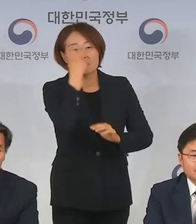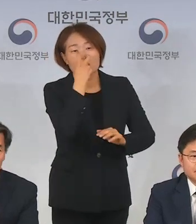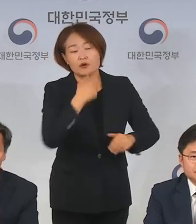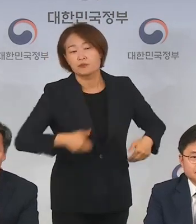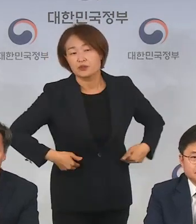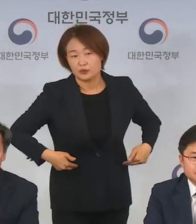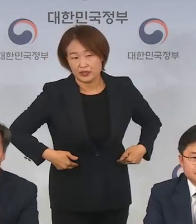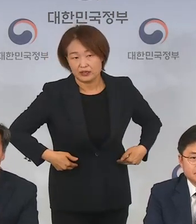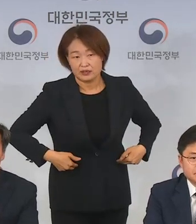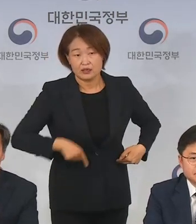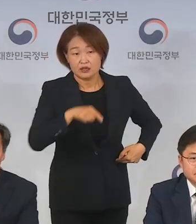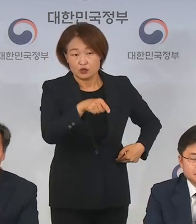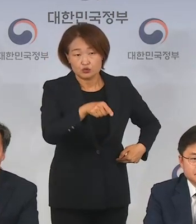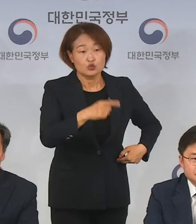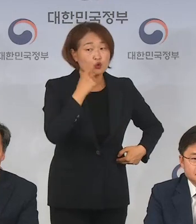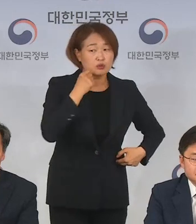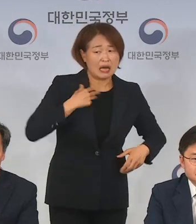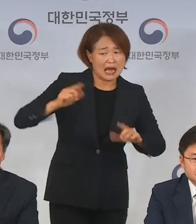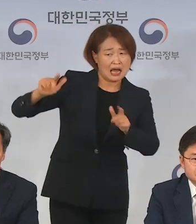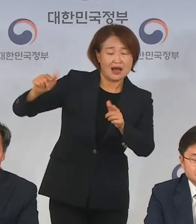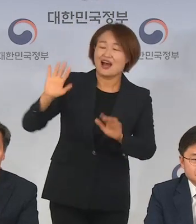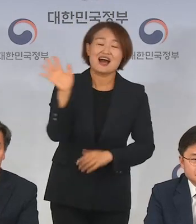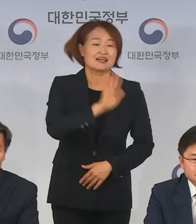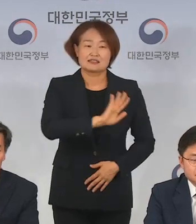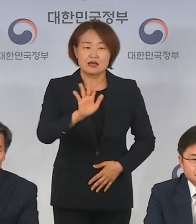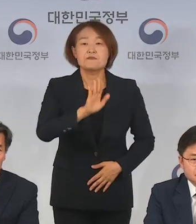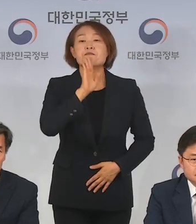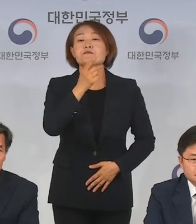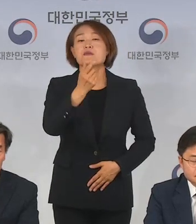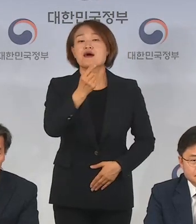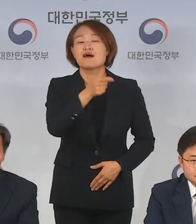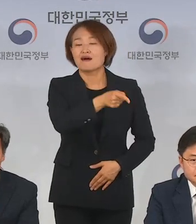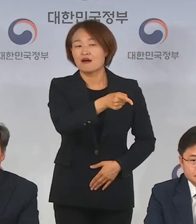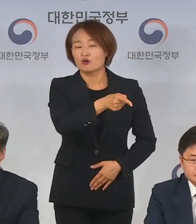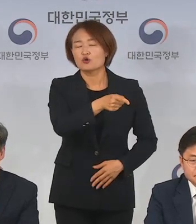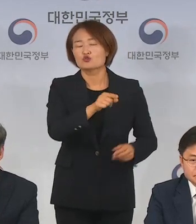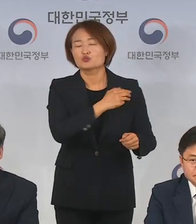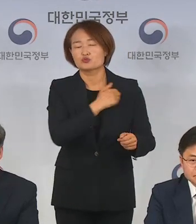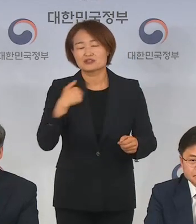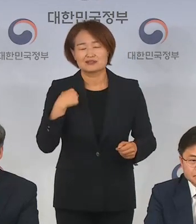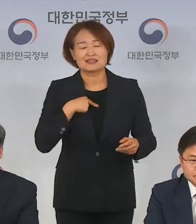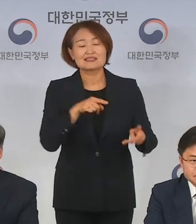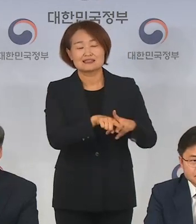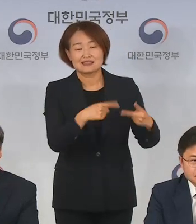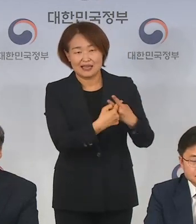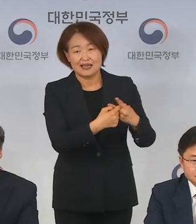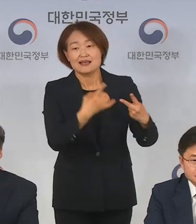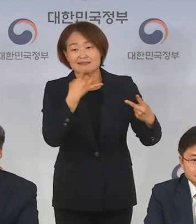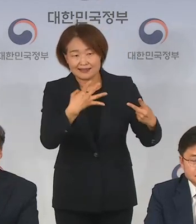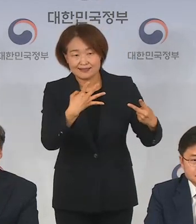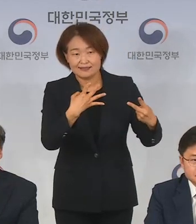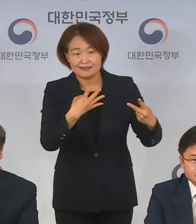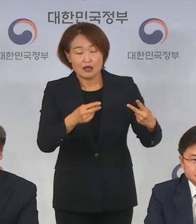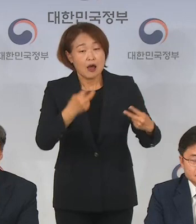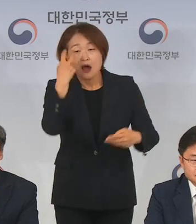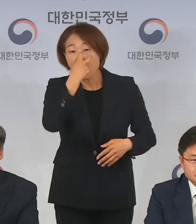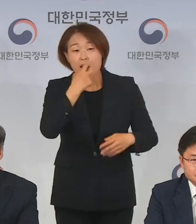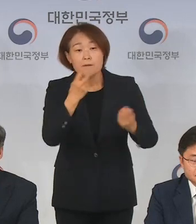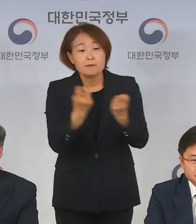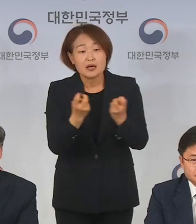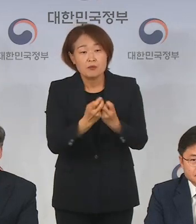전혀 아니라고 안 하고 있고 적극적이라고 저는 이해를 하고 있고요. 다만 구체적인 방식은 아까 말씀드린